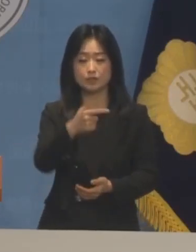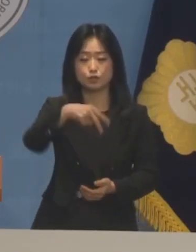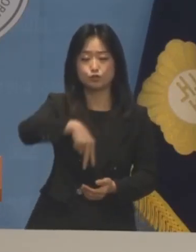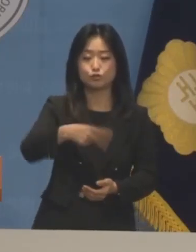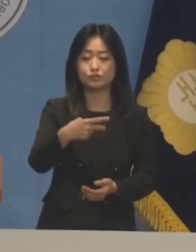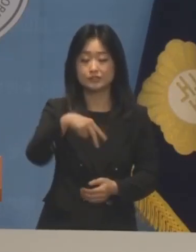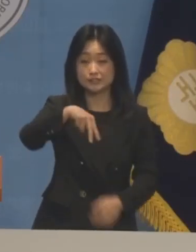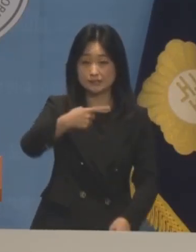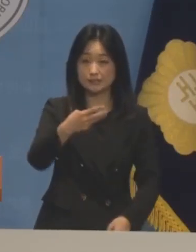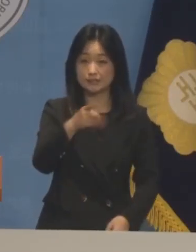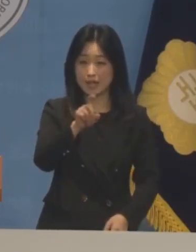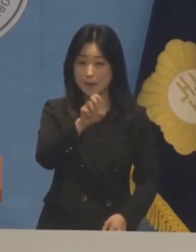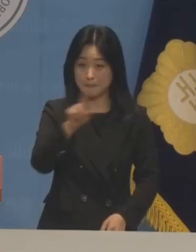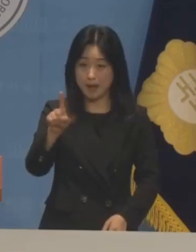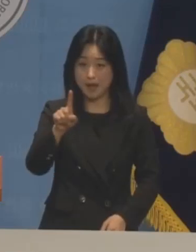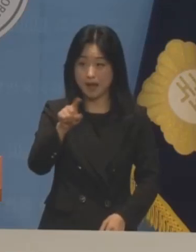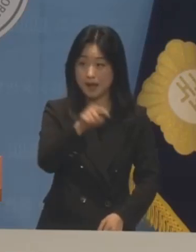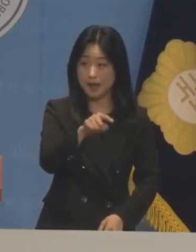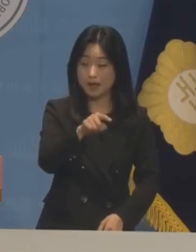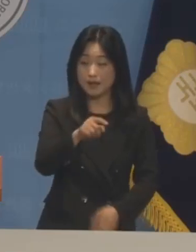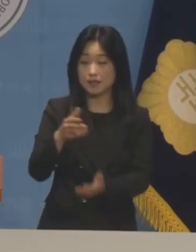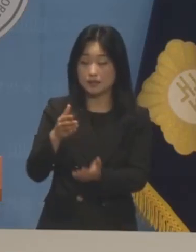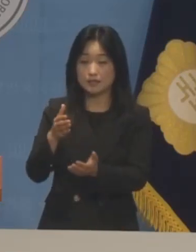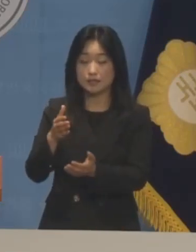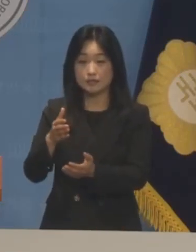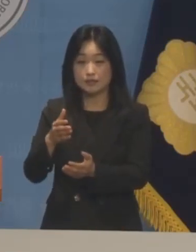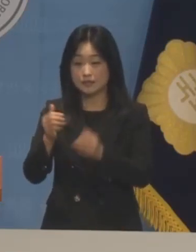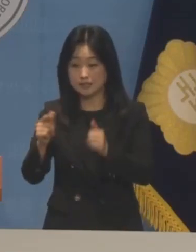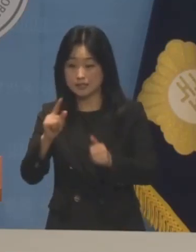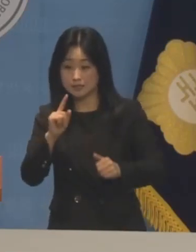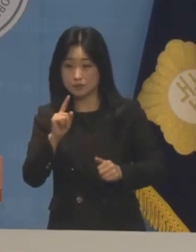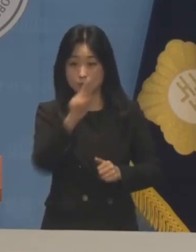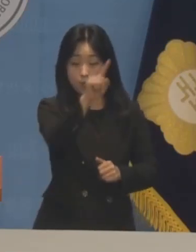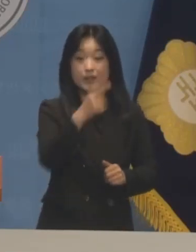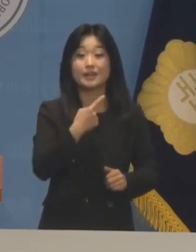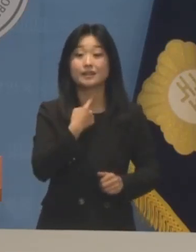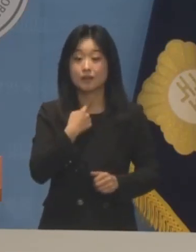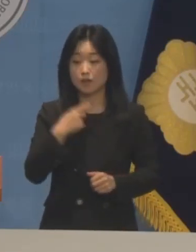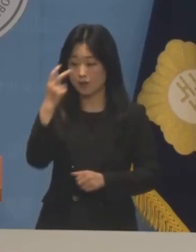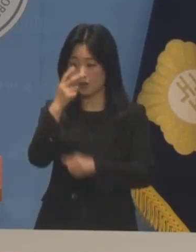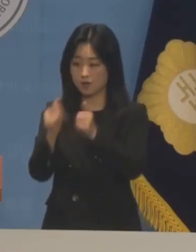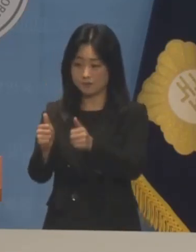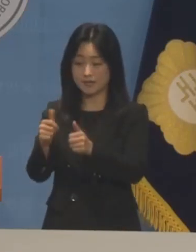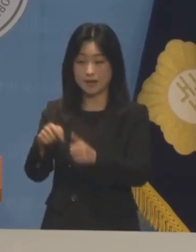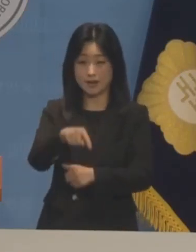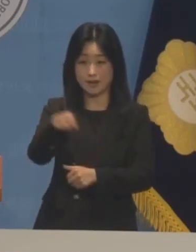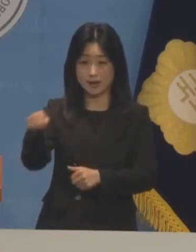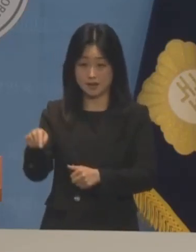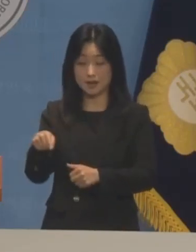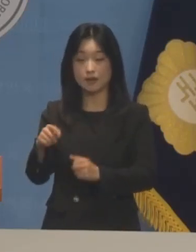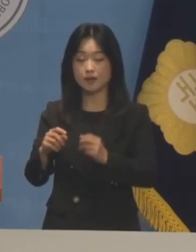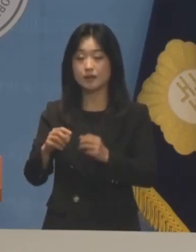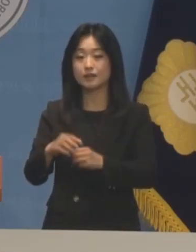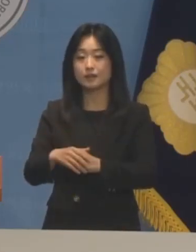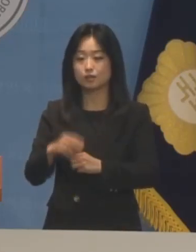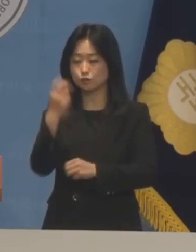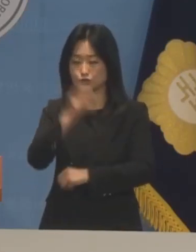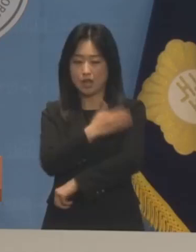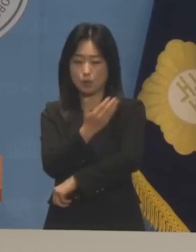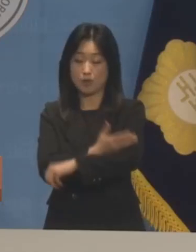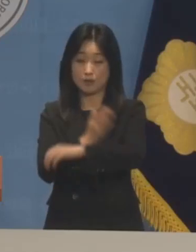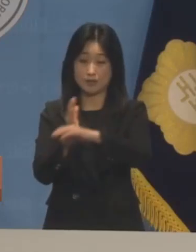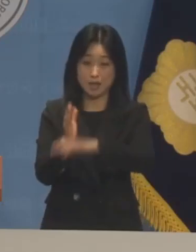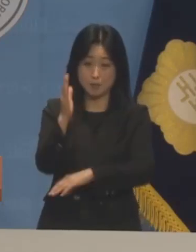대한 수사와 기소를 담당했던 수사 책임자들에 대한 직권남용, 검찰권, 수사권, 기소권